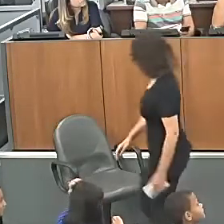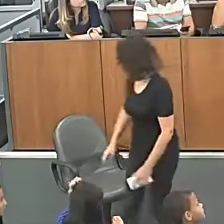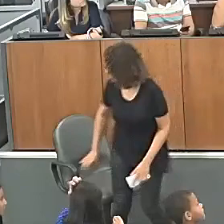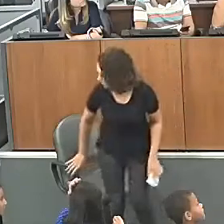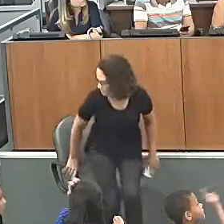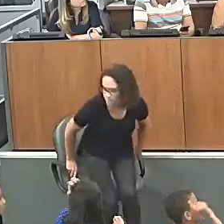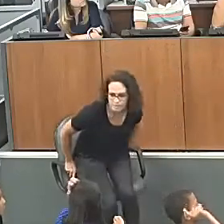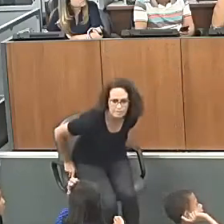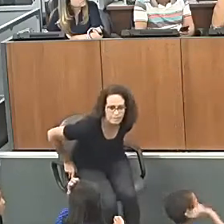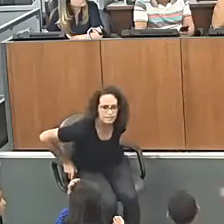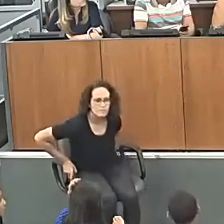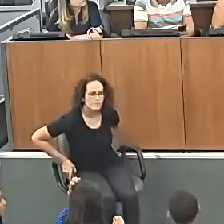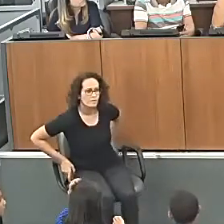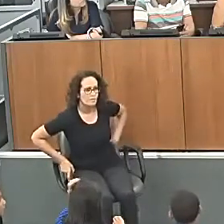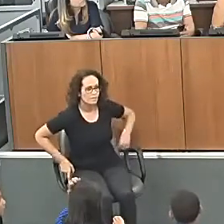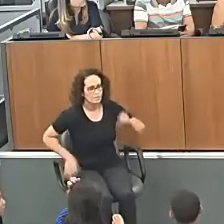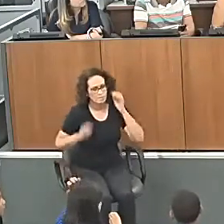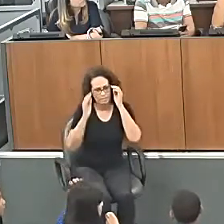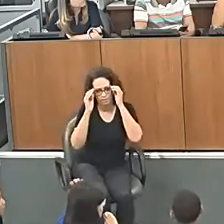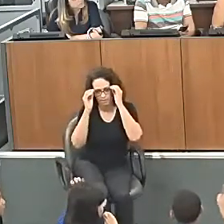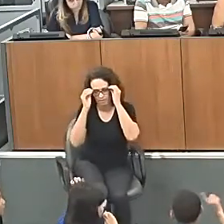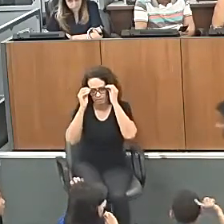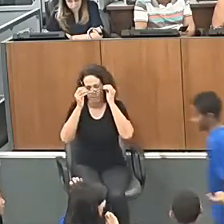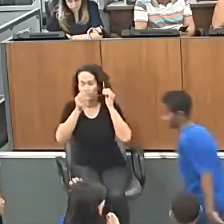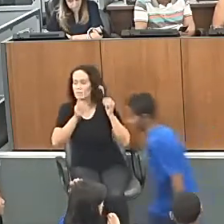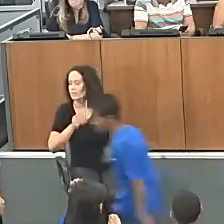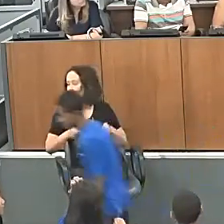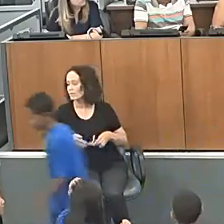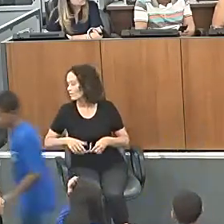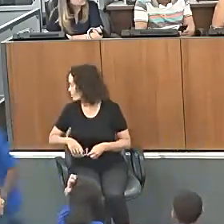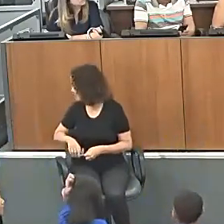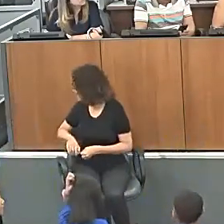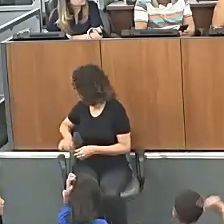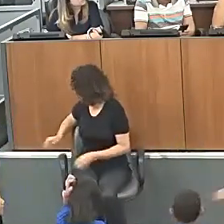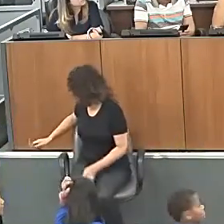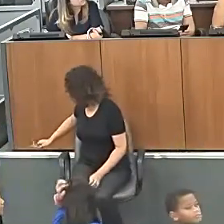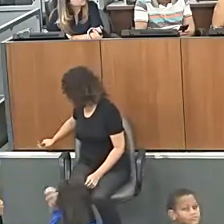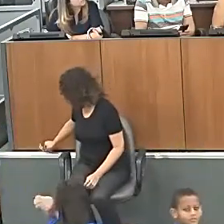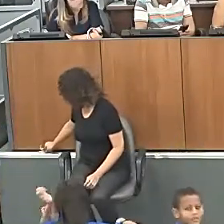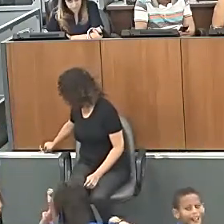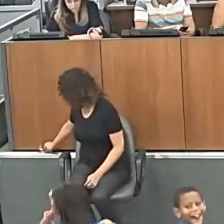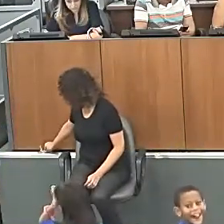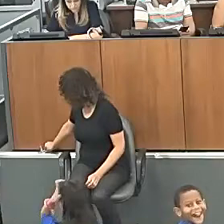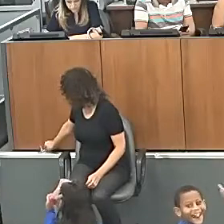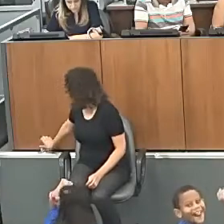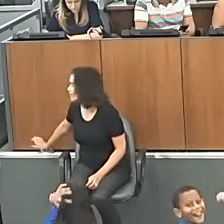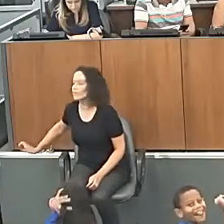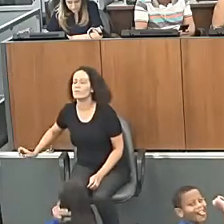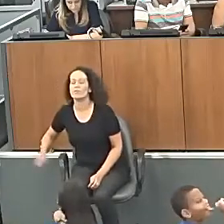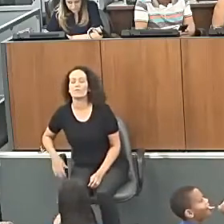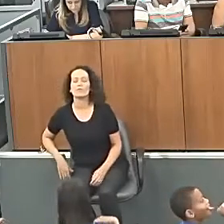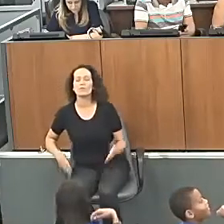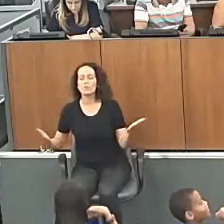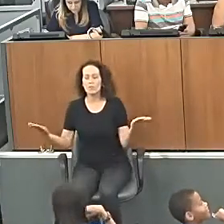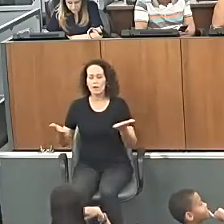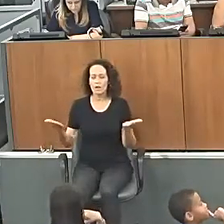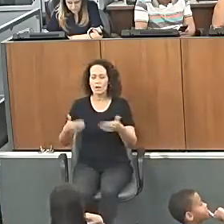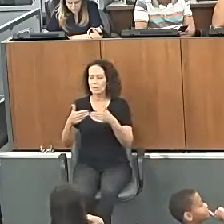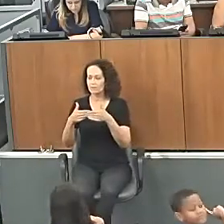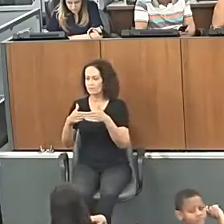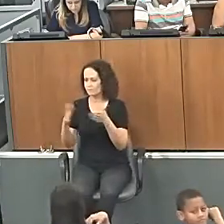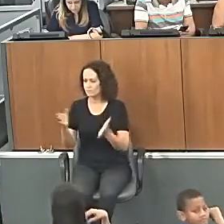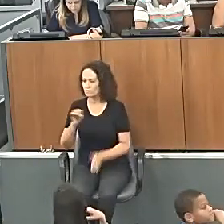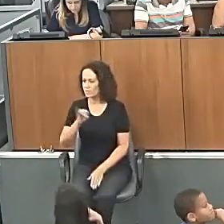quem quisesse fazer alguma pergunta eu vou abrir a palavra para as pessoas que estão presentes